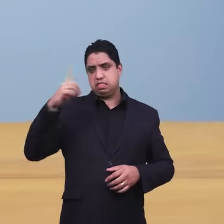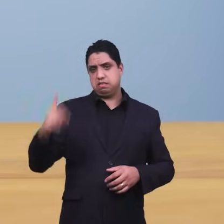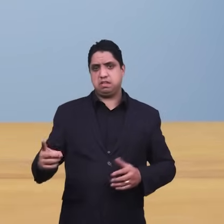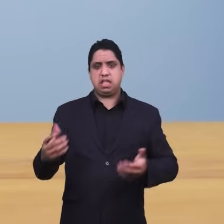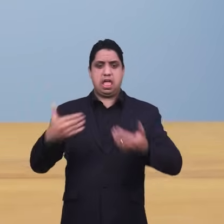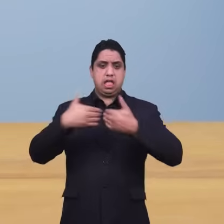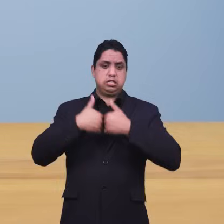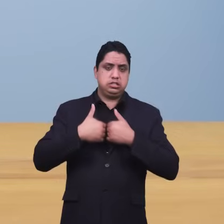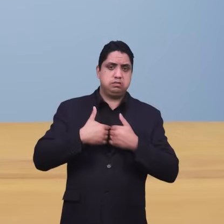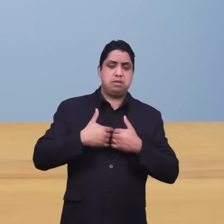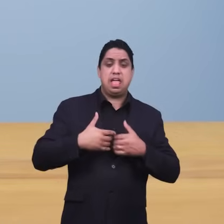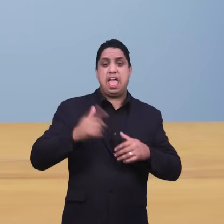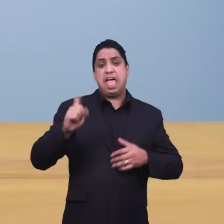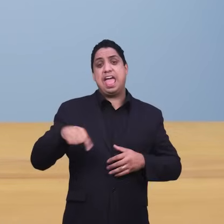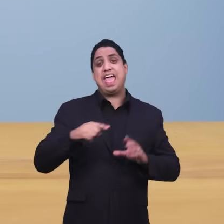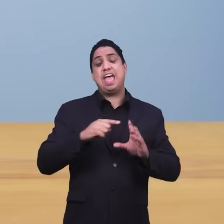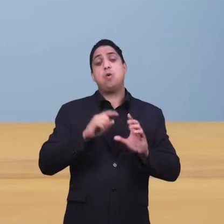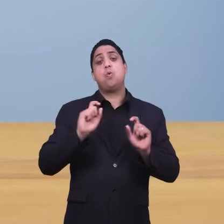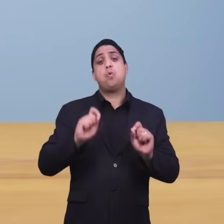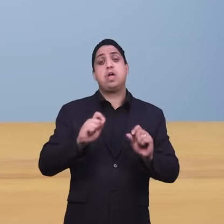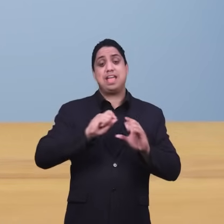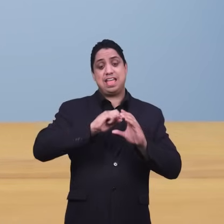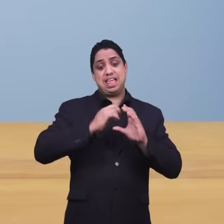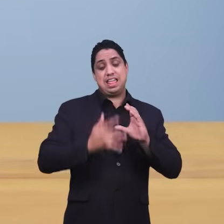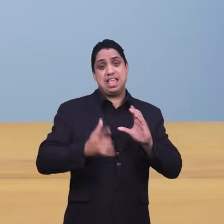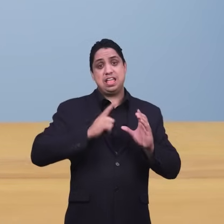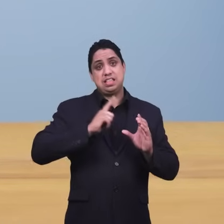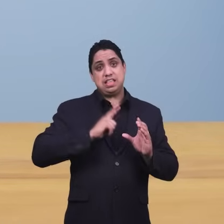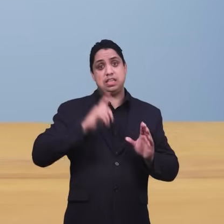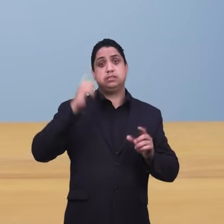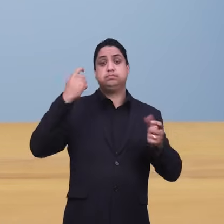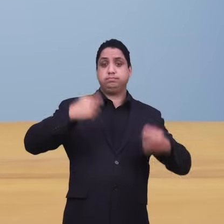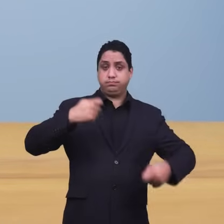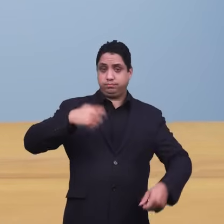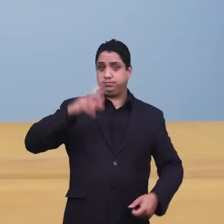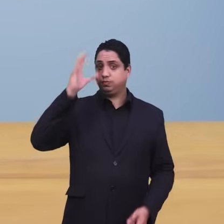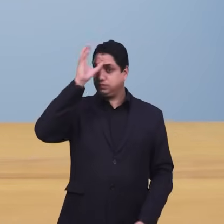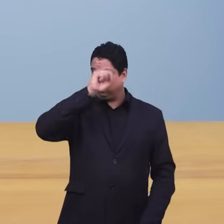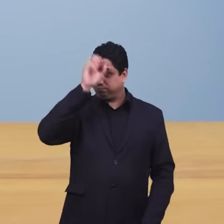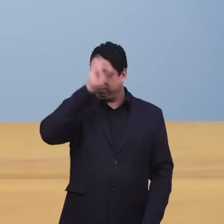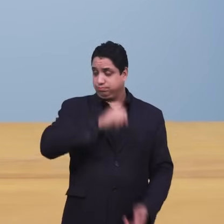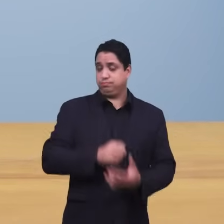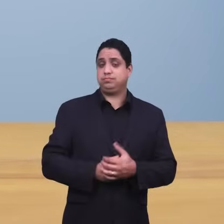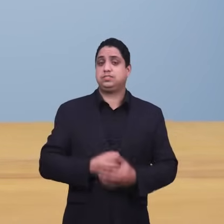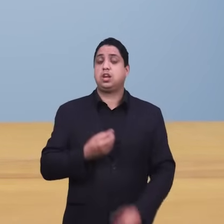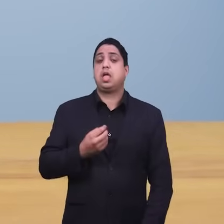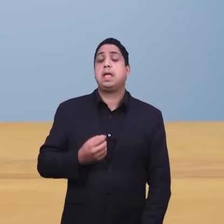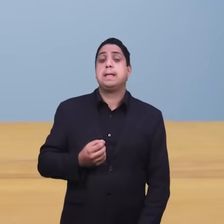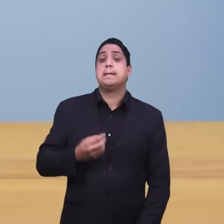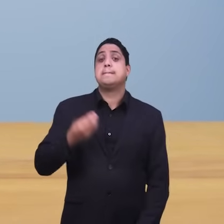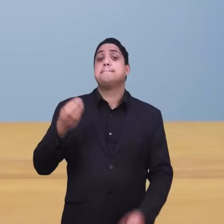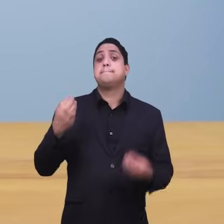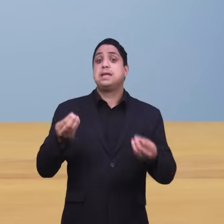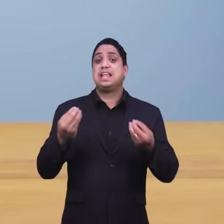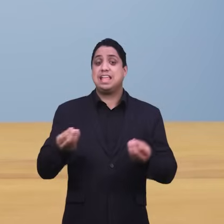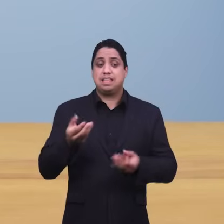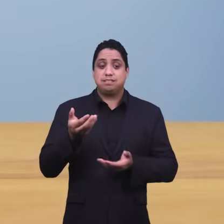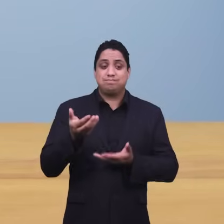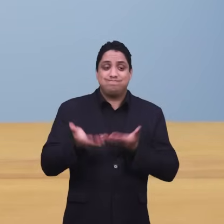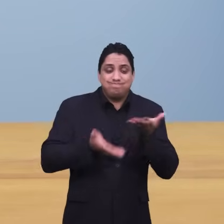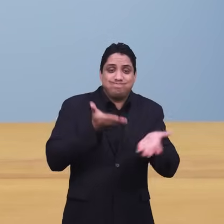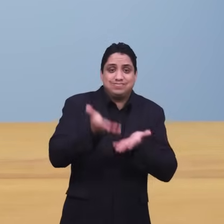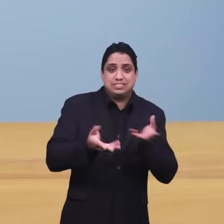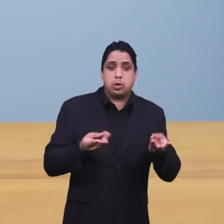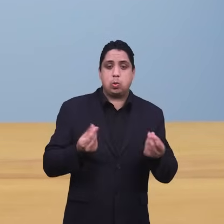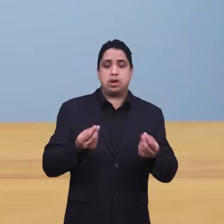TDAH. São características que eu tenho e que eu preciso aprender a lidar com essas características para promover uma qualidade de